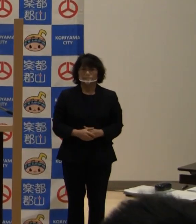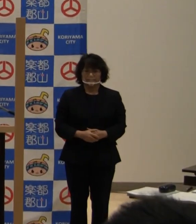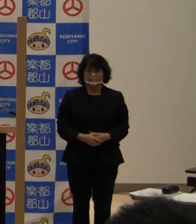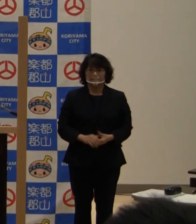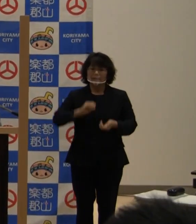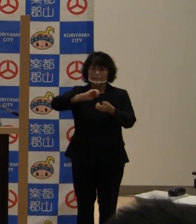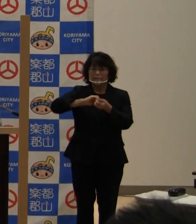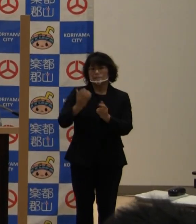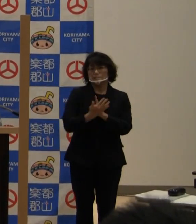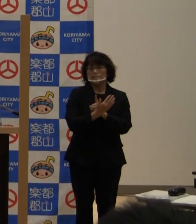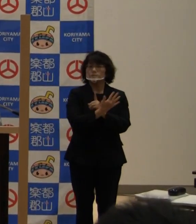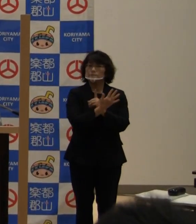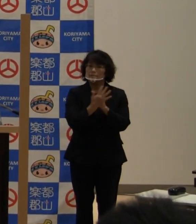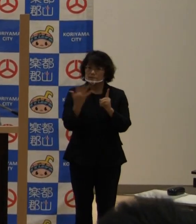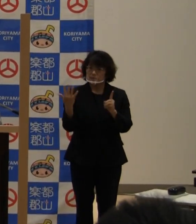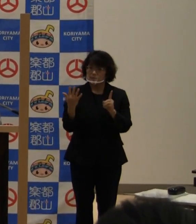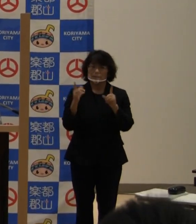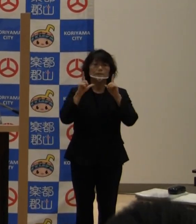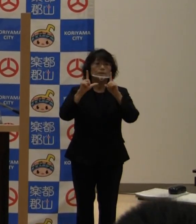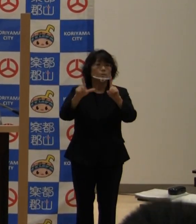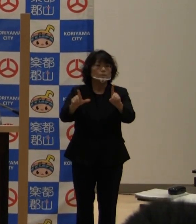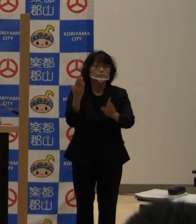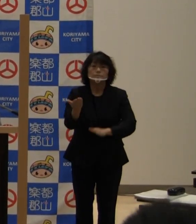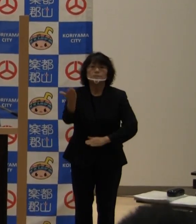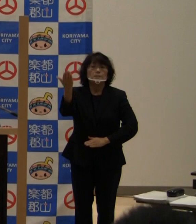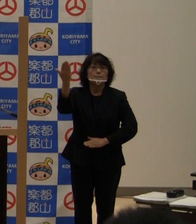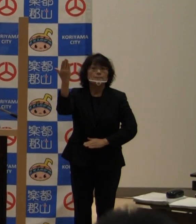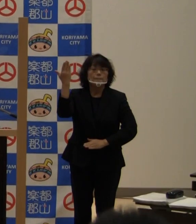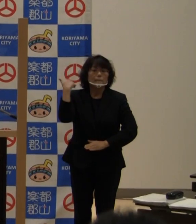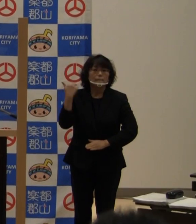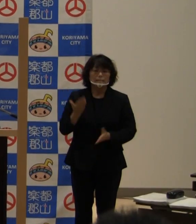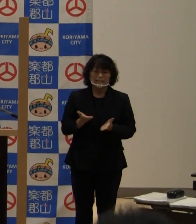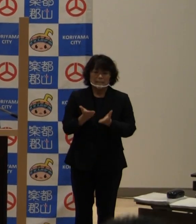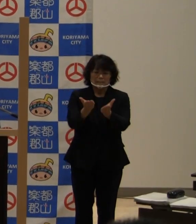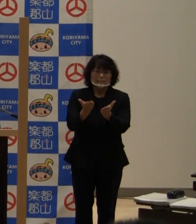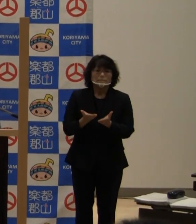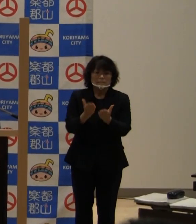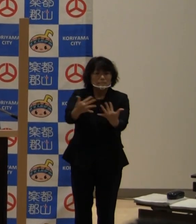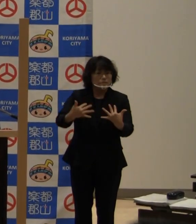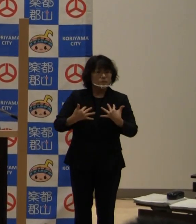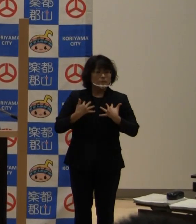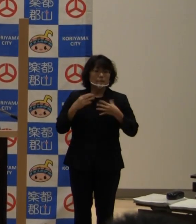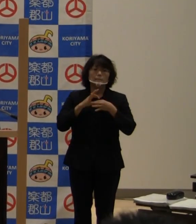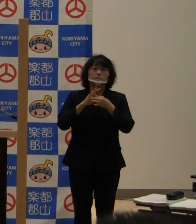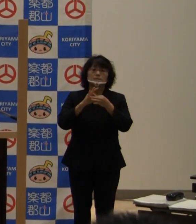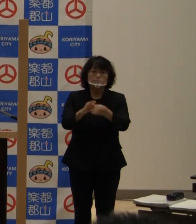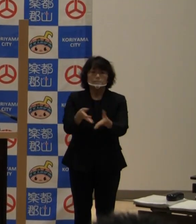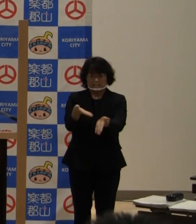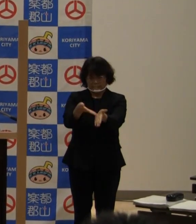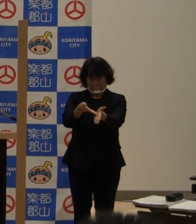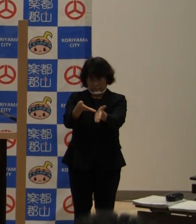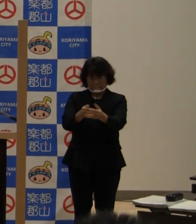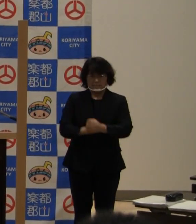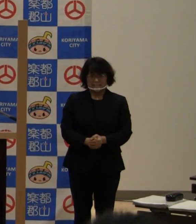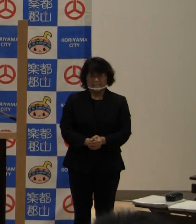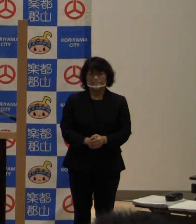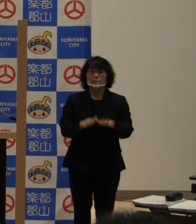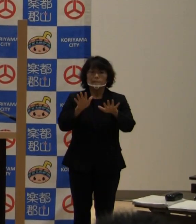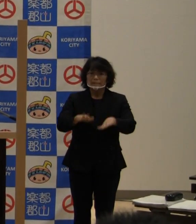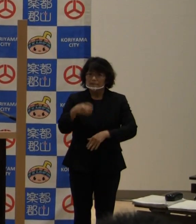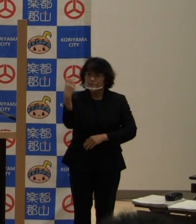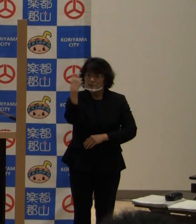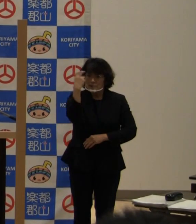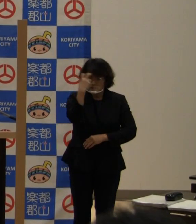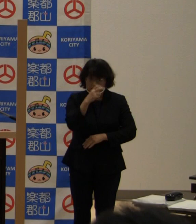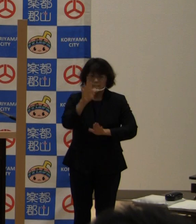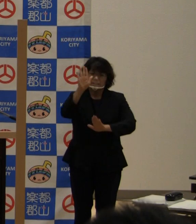のものについてご報告する前にですね、地震被害について、今現在での確認状況を